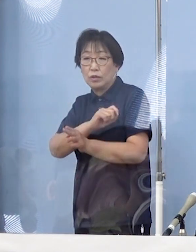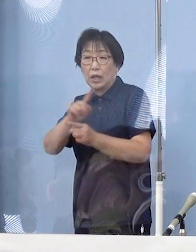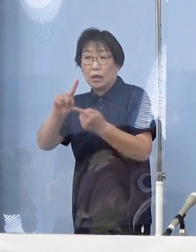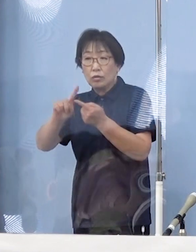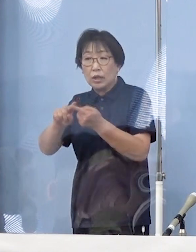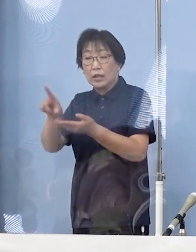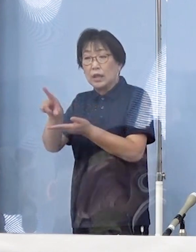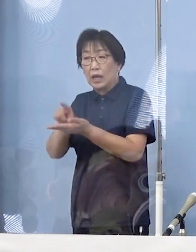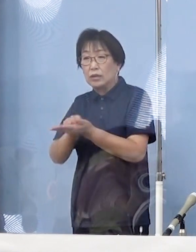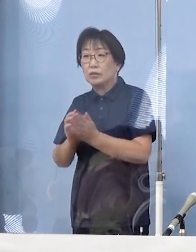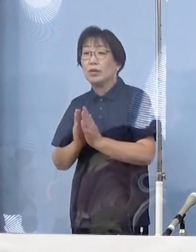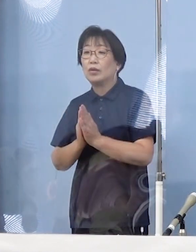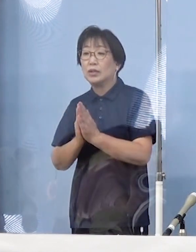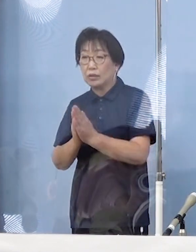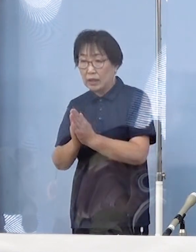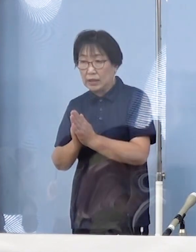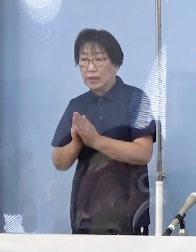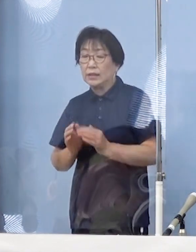ください。